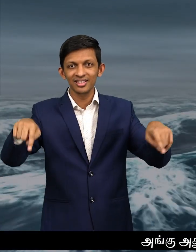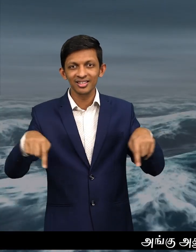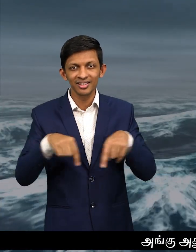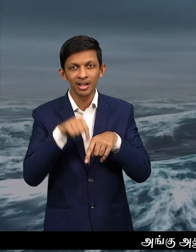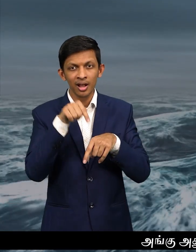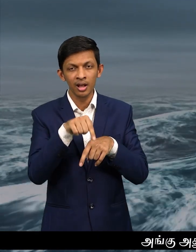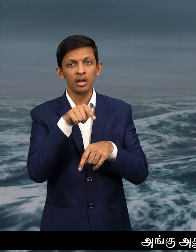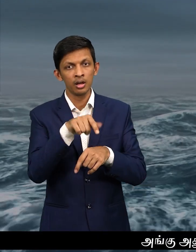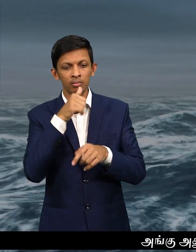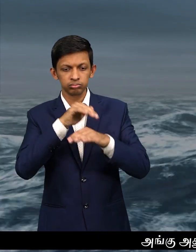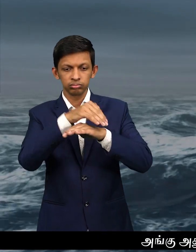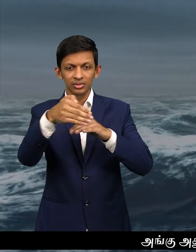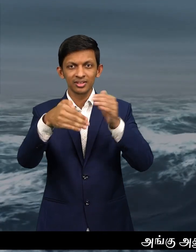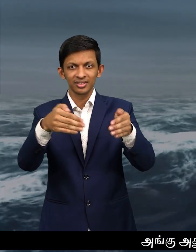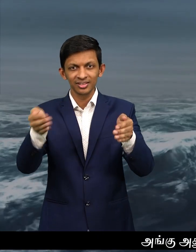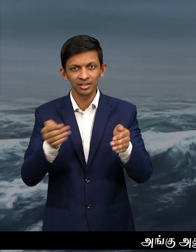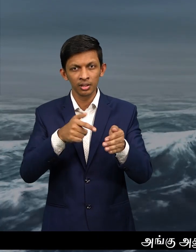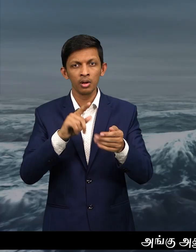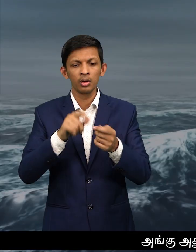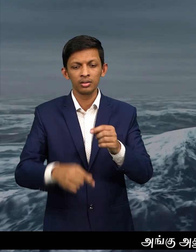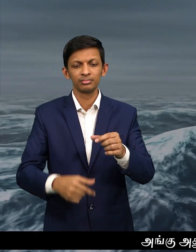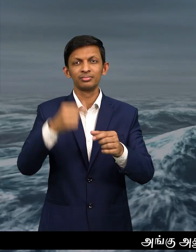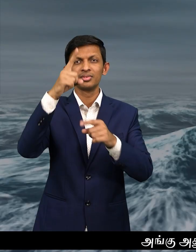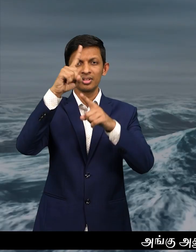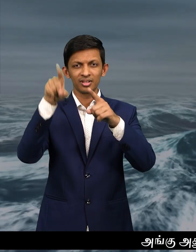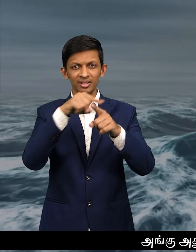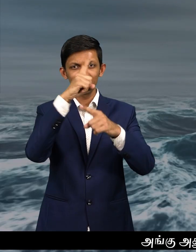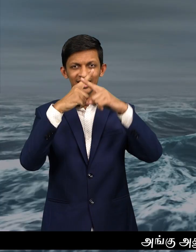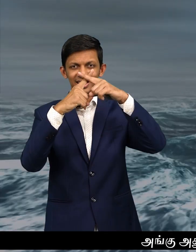அங்கு அது விசையாழிகளை மாற்றுகிறது.